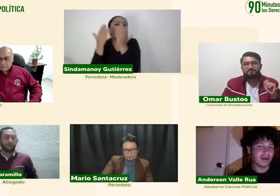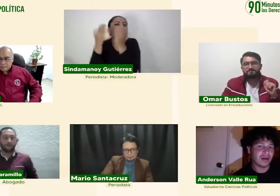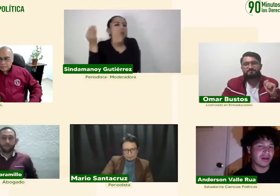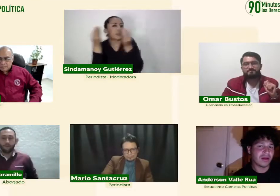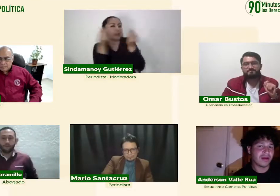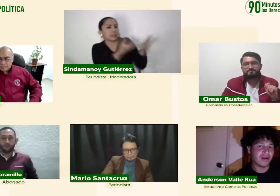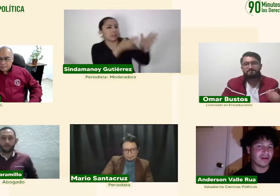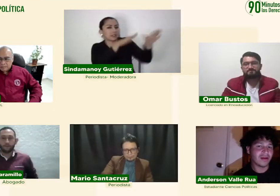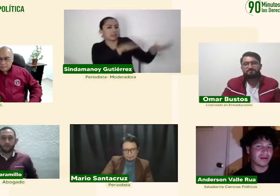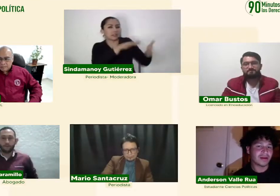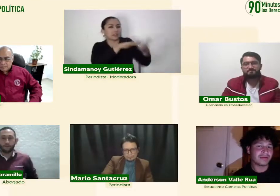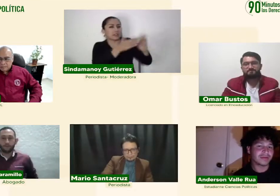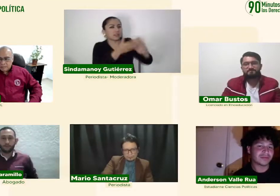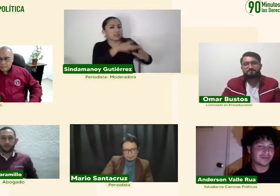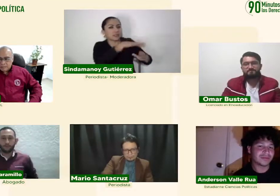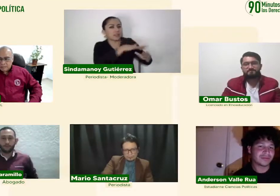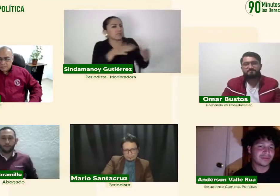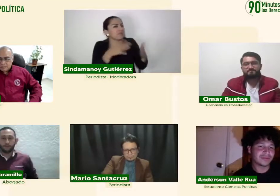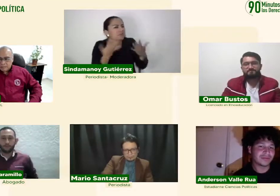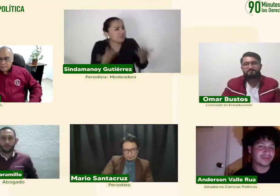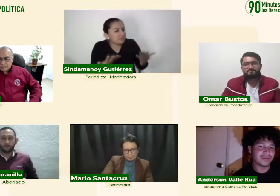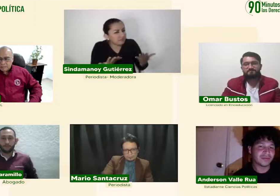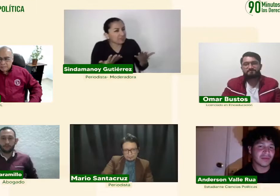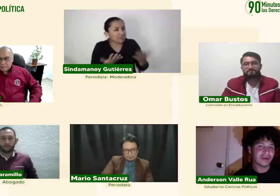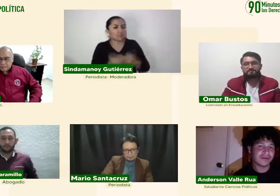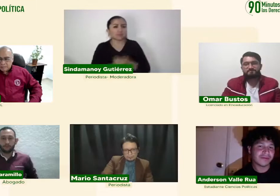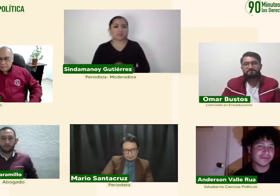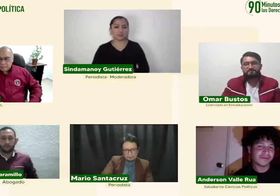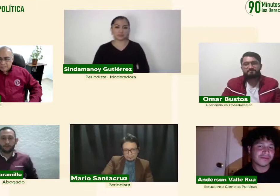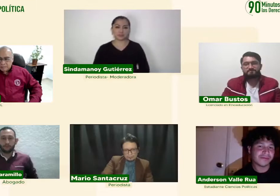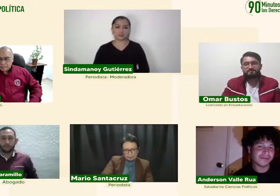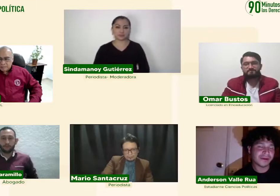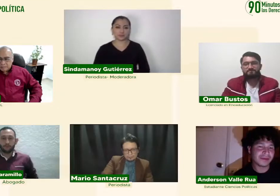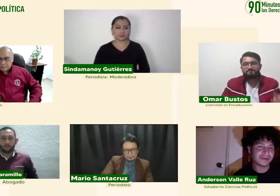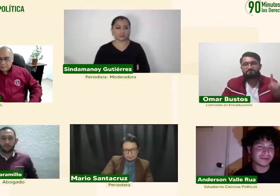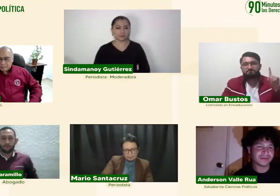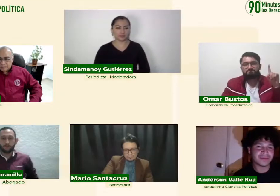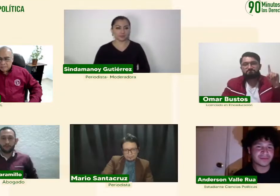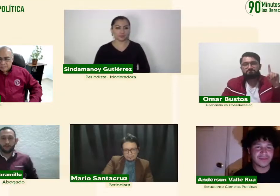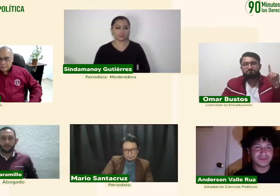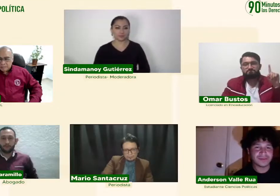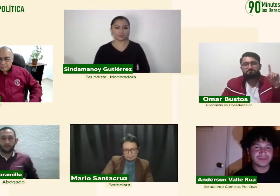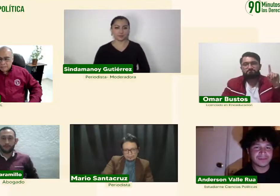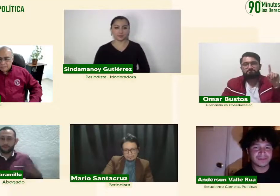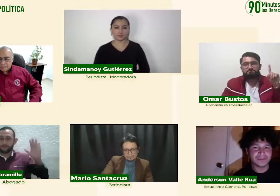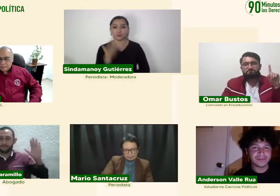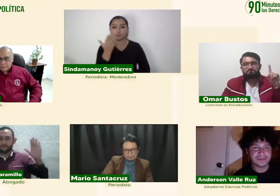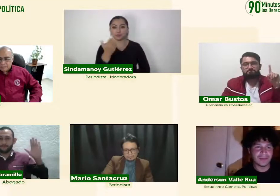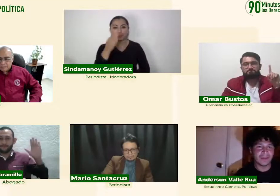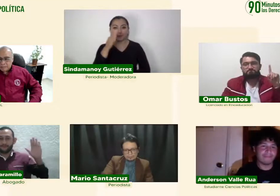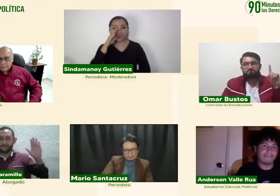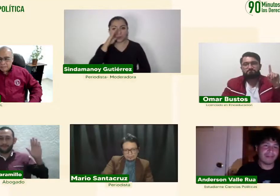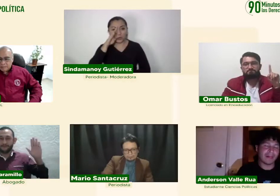obtienen beneficio de esta adhesión y favorecen a la comunidad sorda ustedes qué piensan al